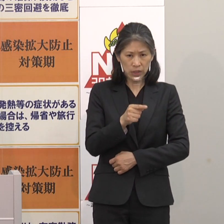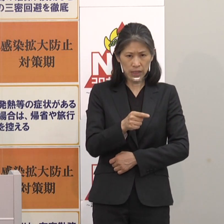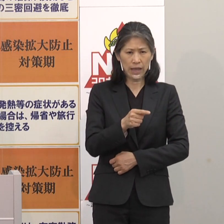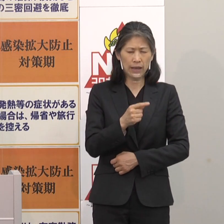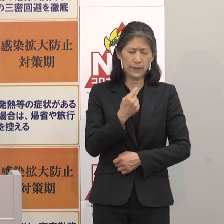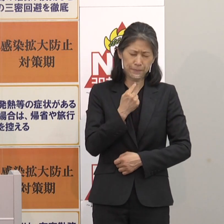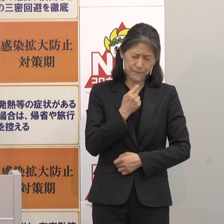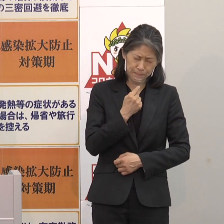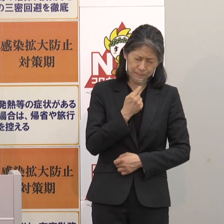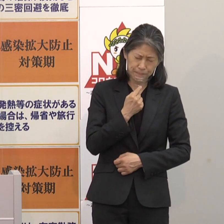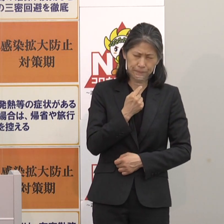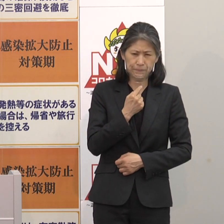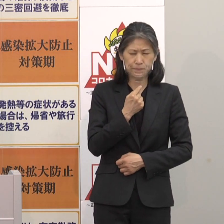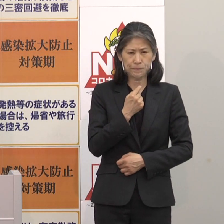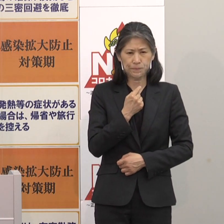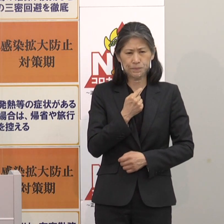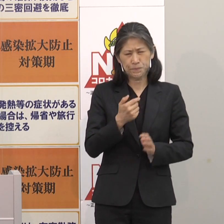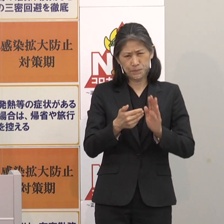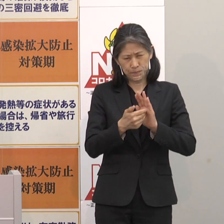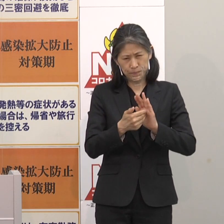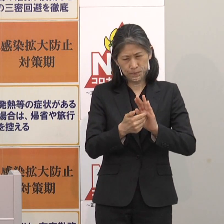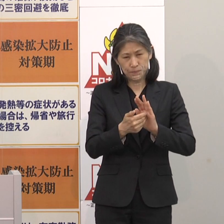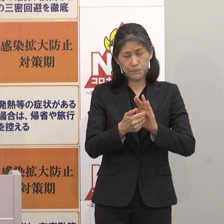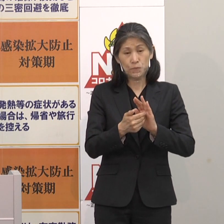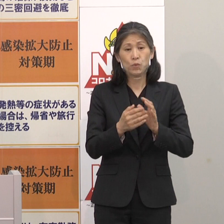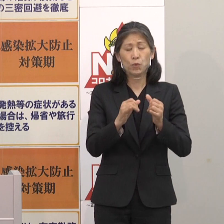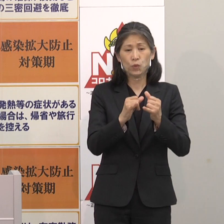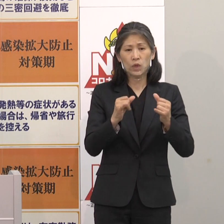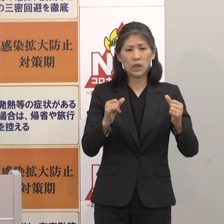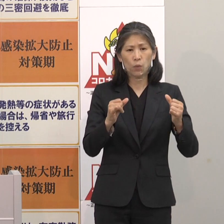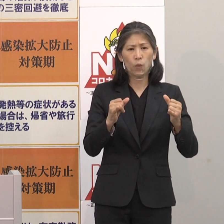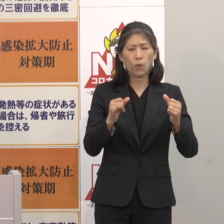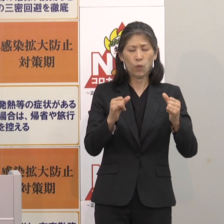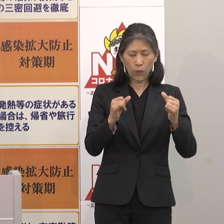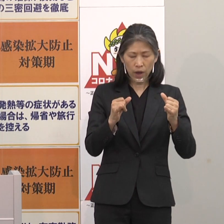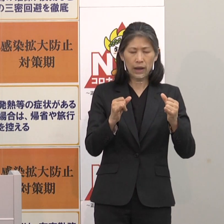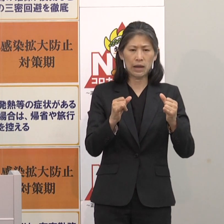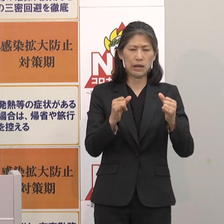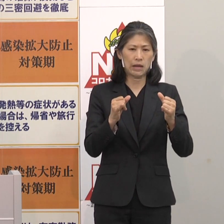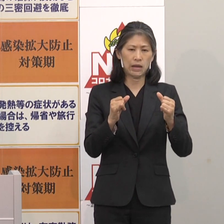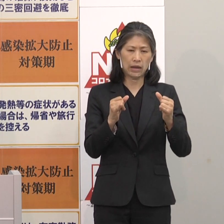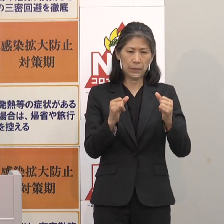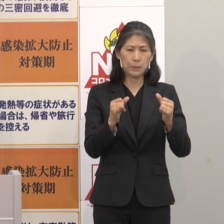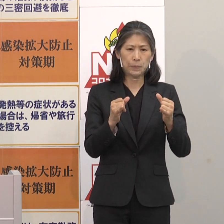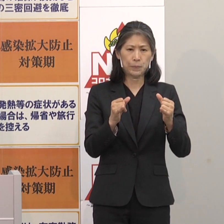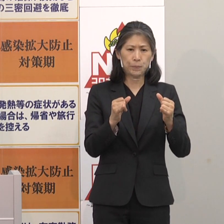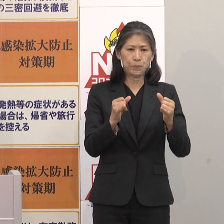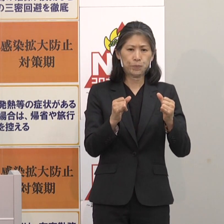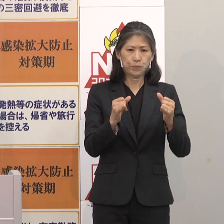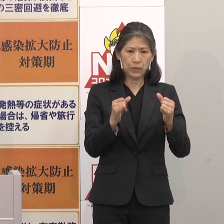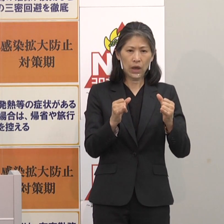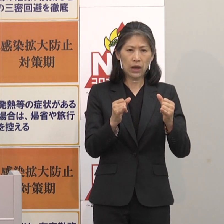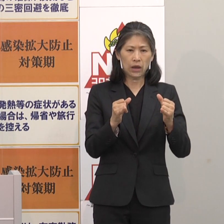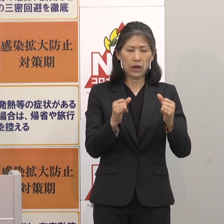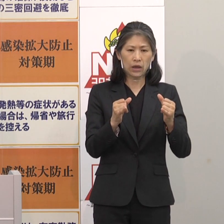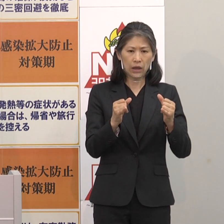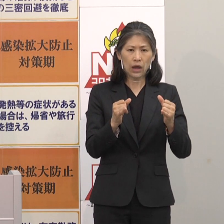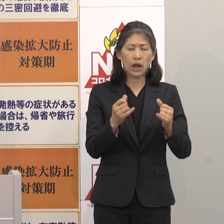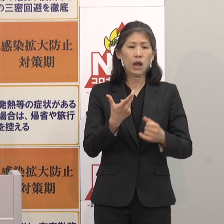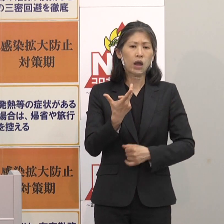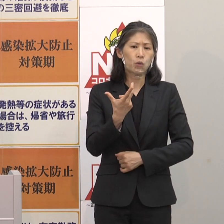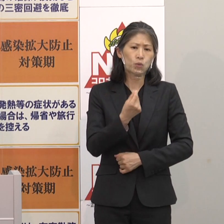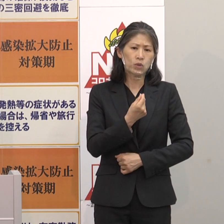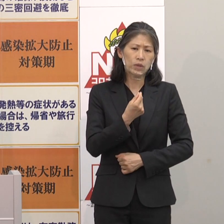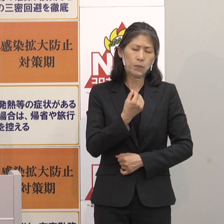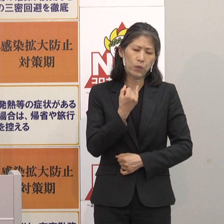類のワクチンが接種可能であるということは、結構なことではないかと思っ